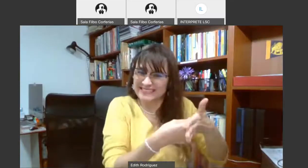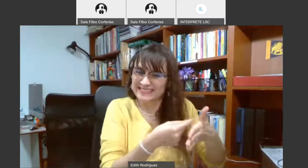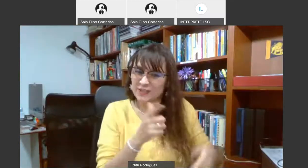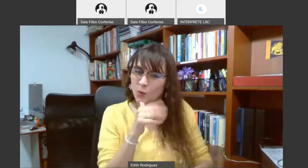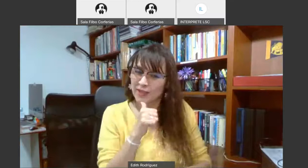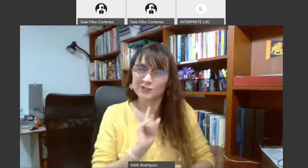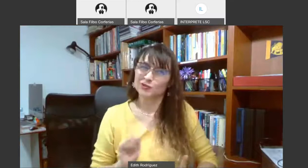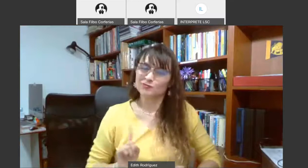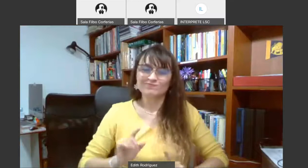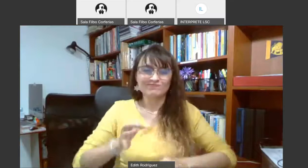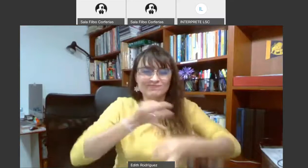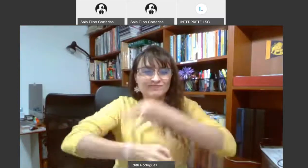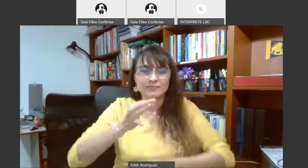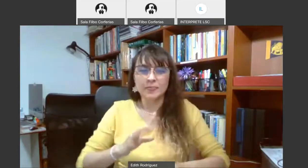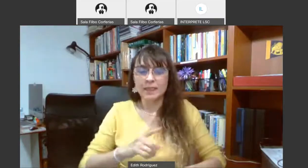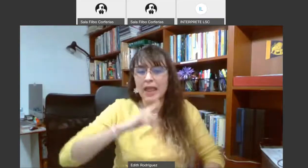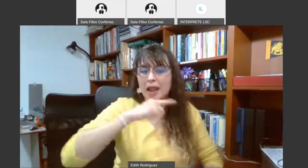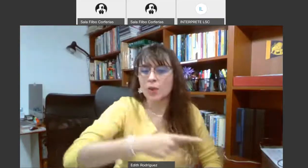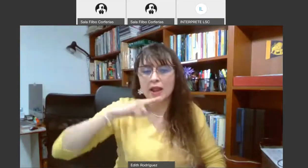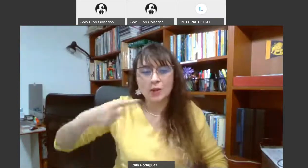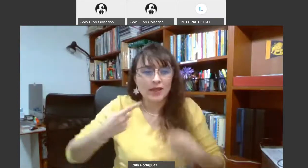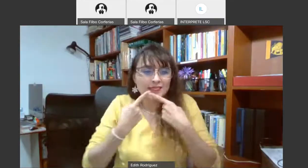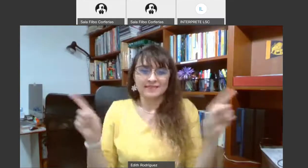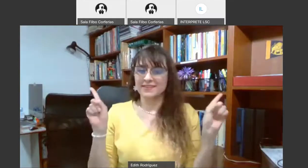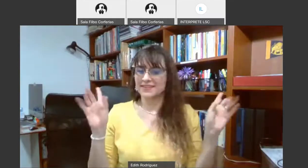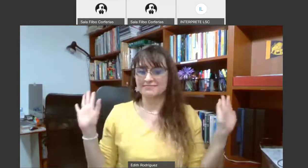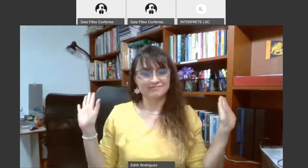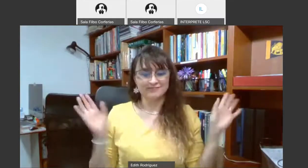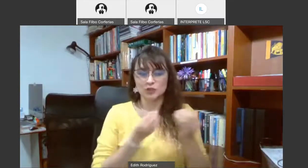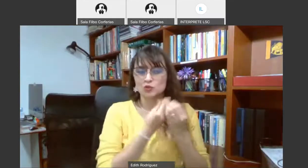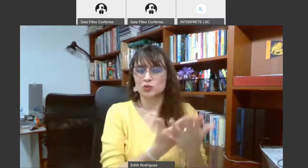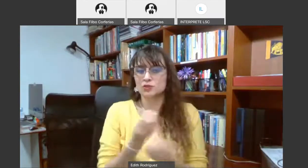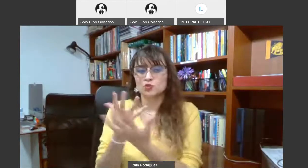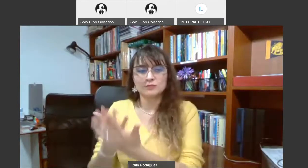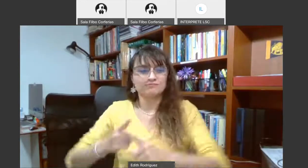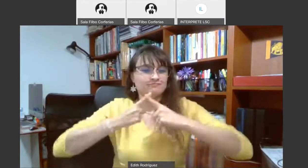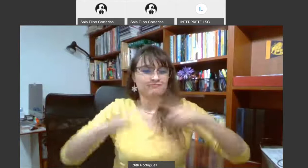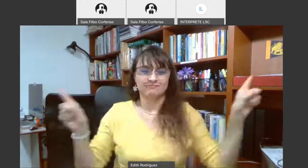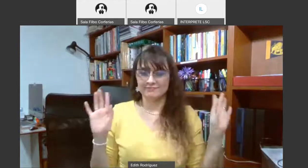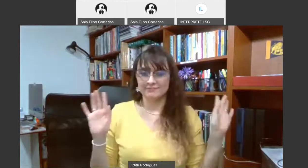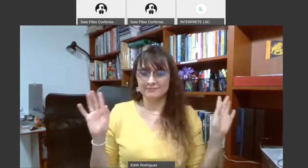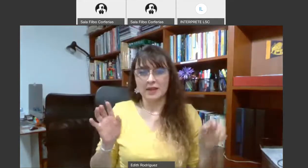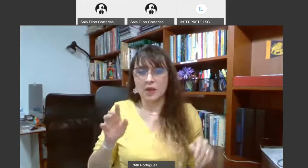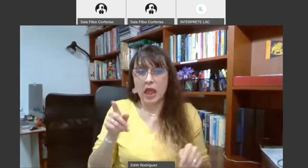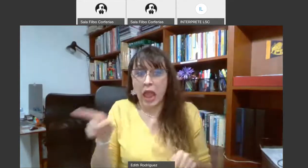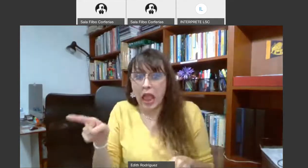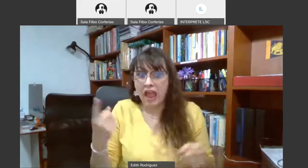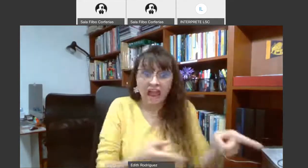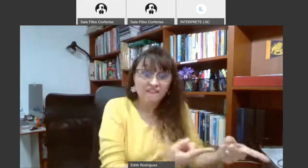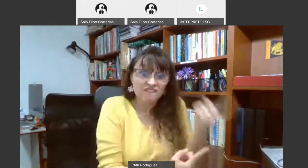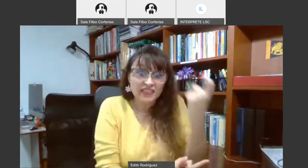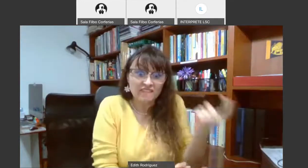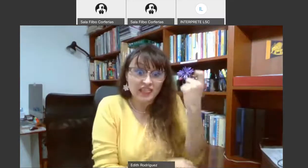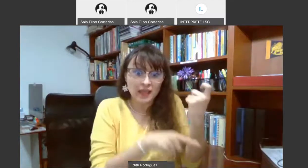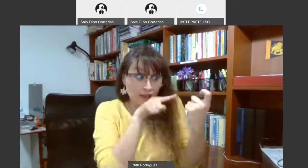bueno, no es que no haya o no exista la palabra. Lo que pasa es que son dos lenguas distintas, tienen